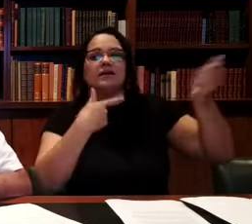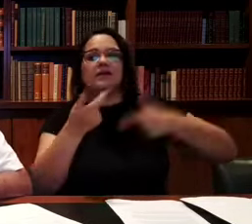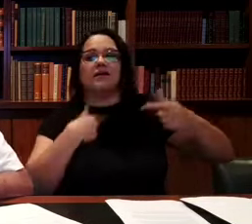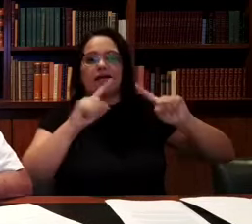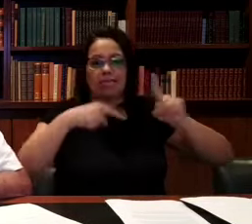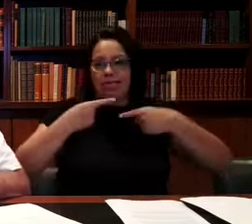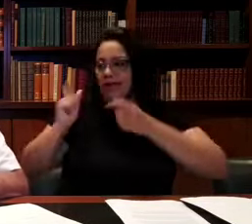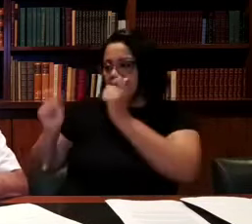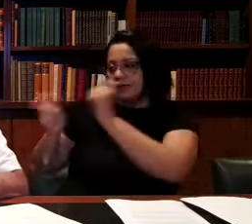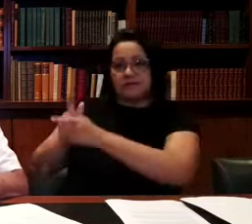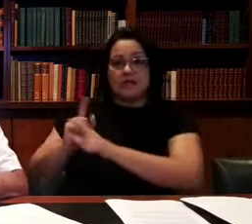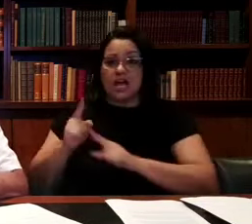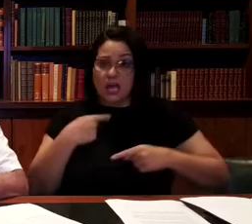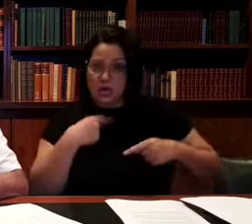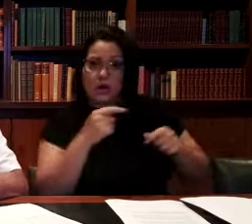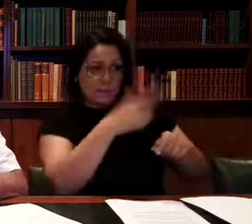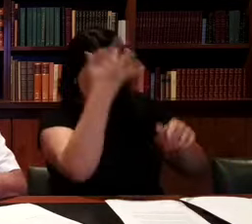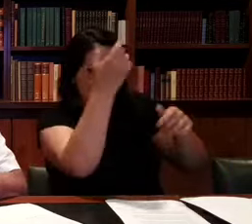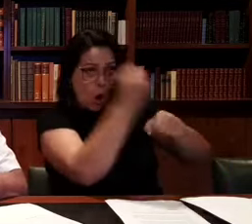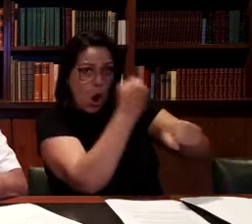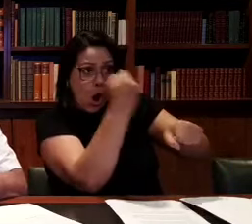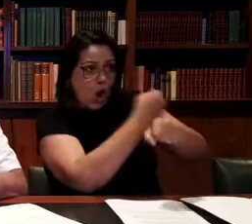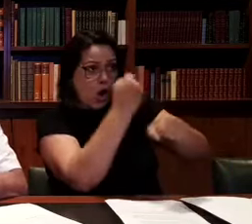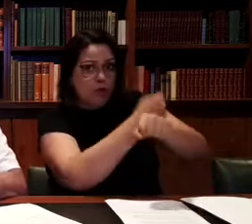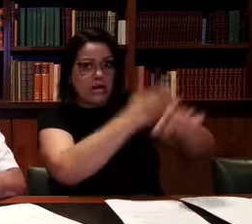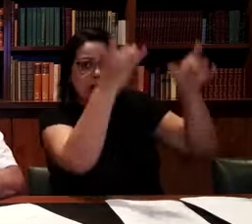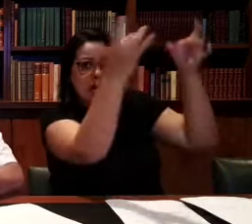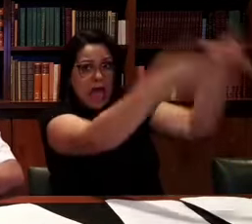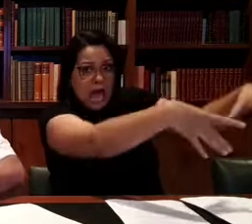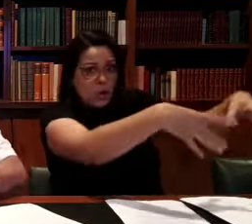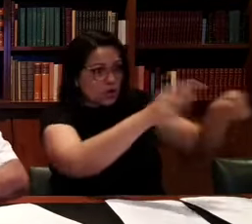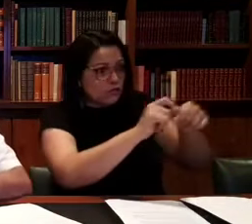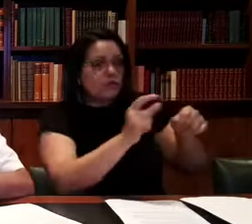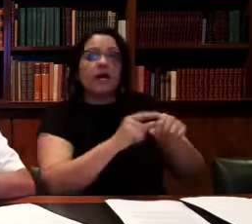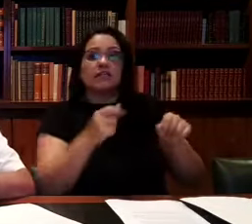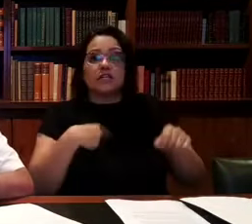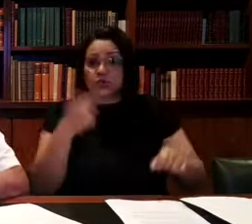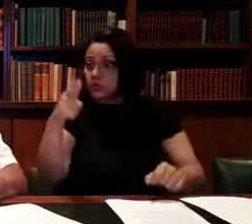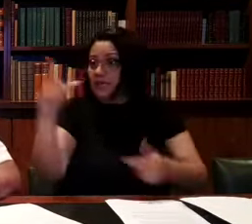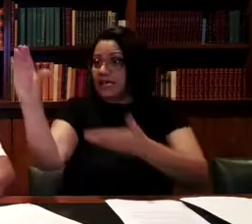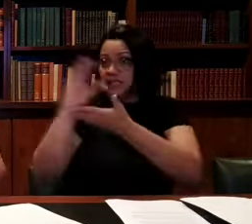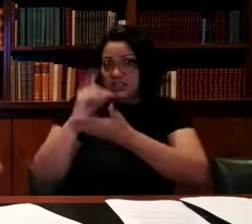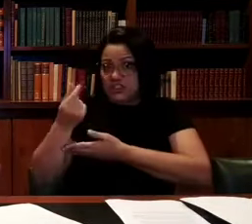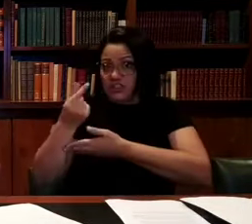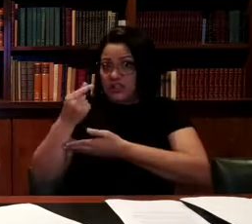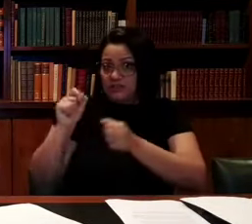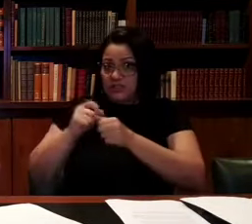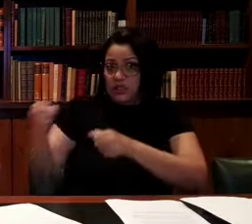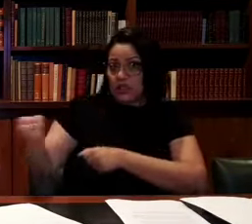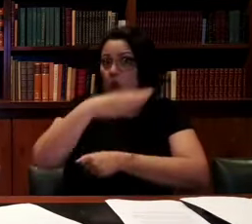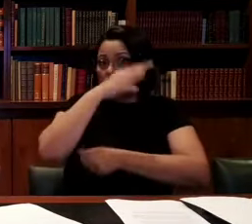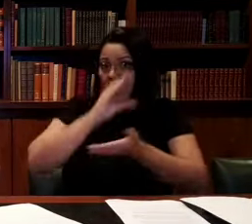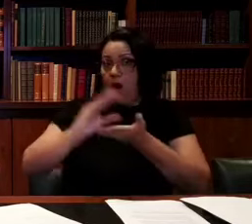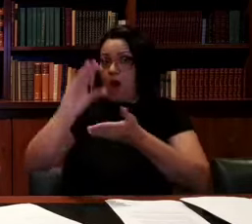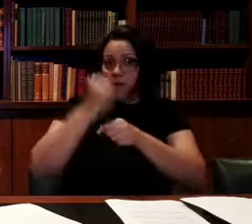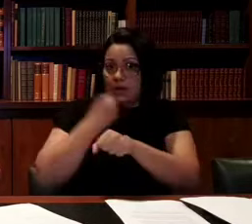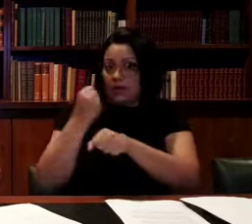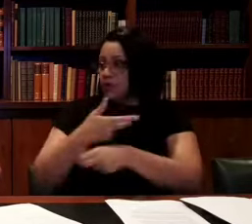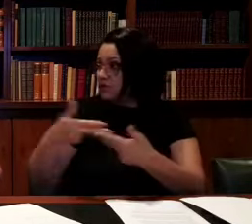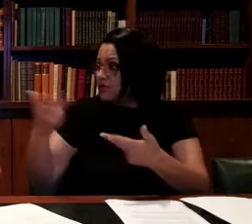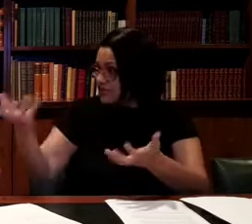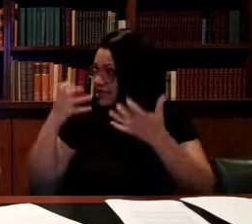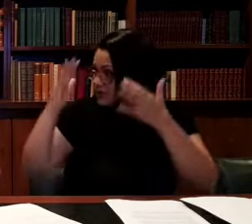tô concluindo água dos outros é muito mais barato Até porque não tenho dinheiro para começar uma nova você não gostaria de a faltar uma